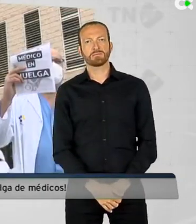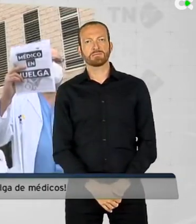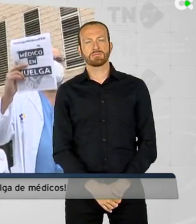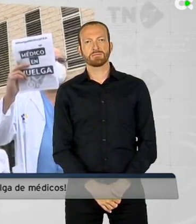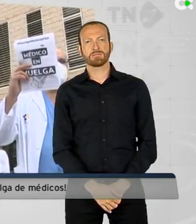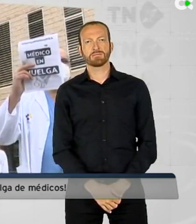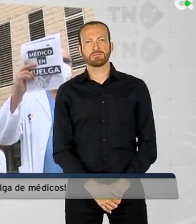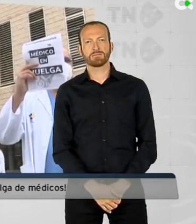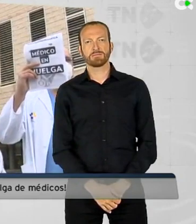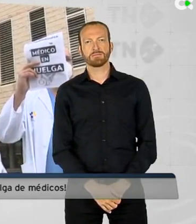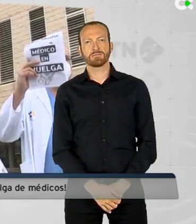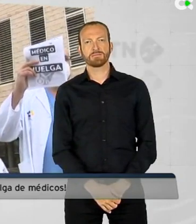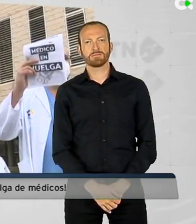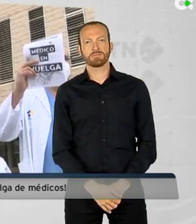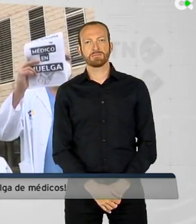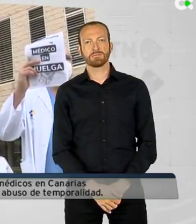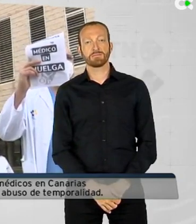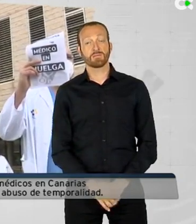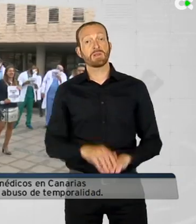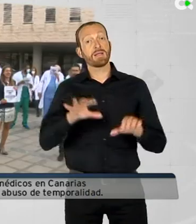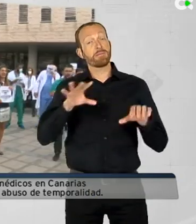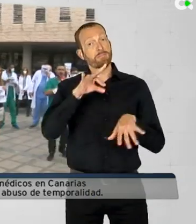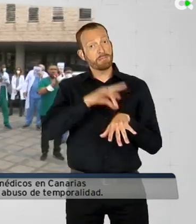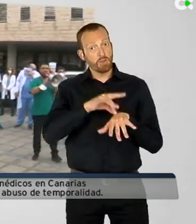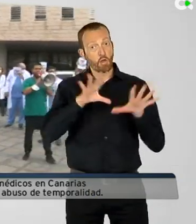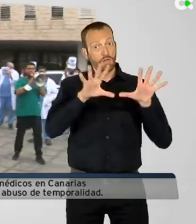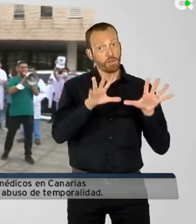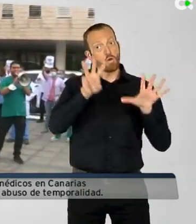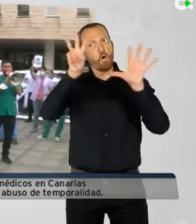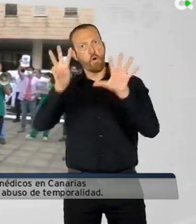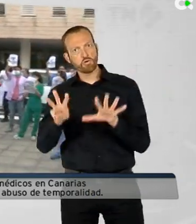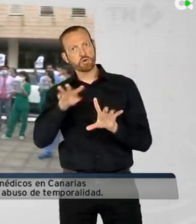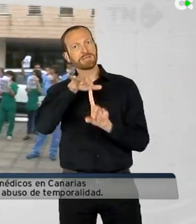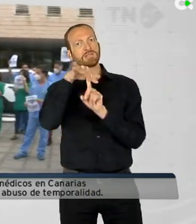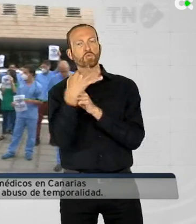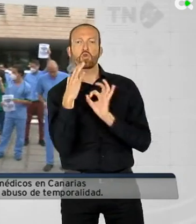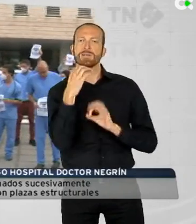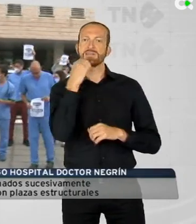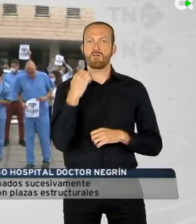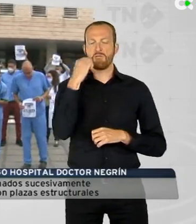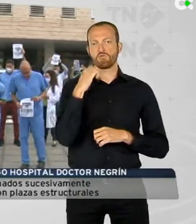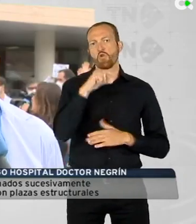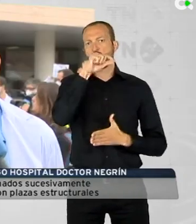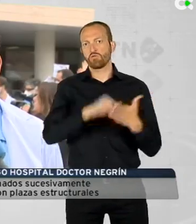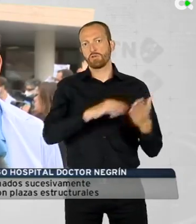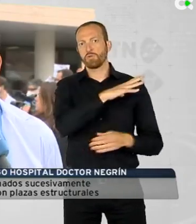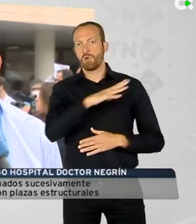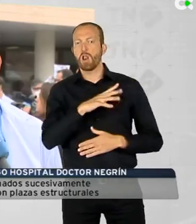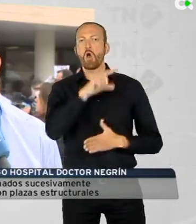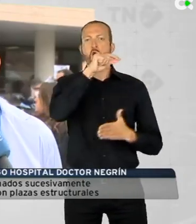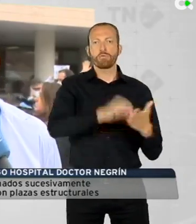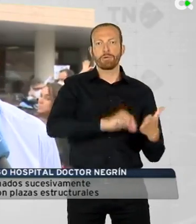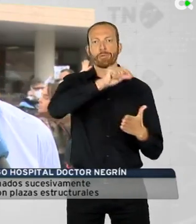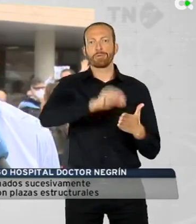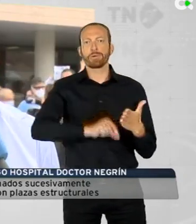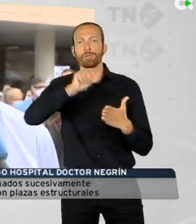¡Huelga! ¡Huelga de médicos! 8 de cada 10 médicos en Canarias están en situación de abuso de temporalidad. Contratos encadenados